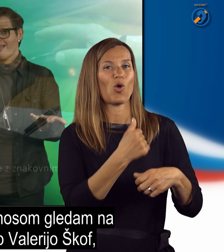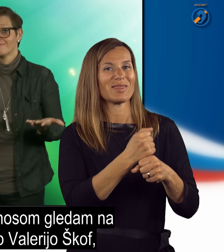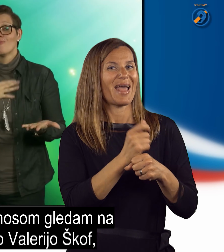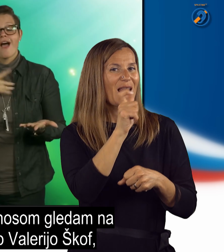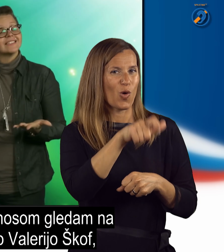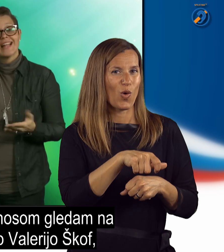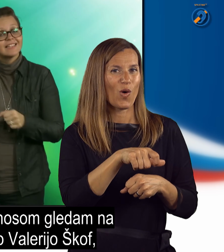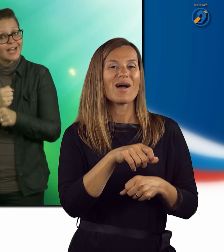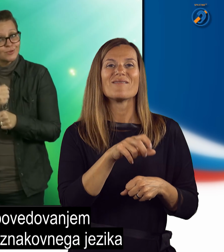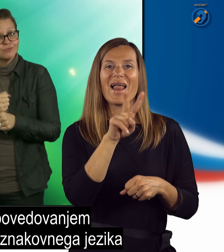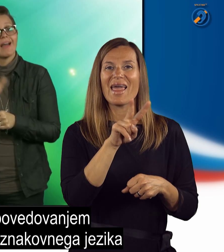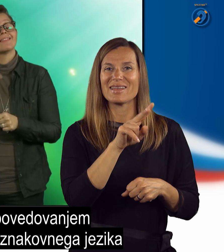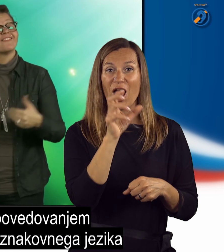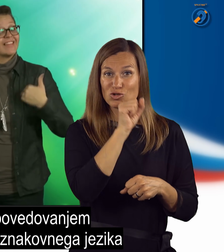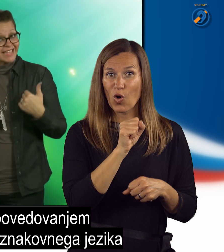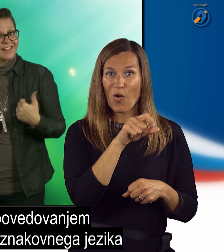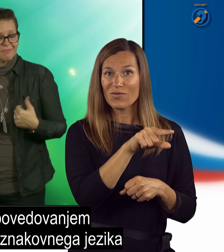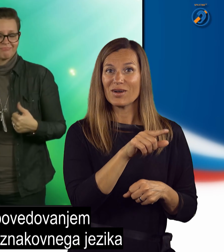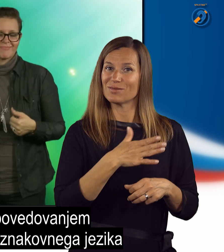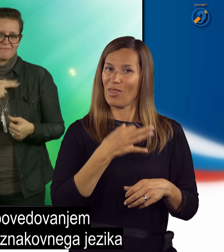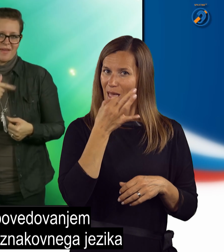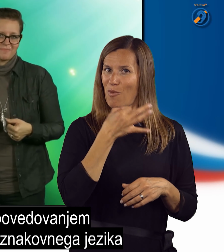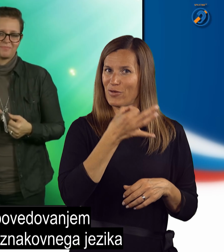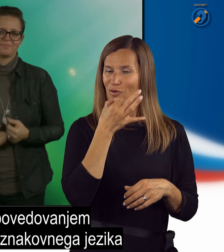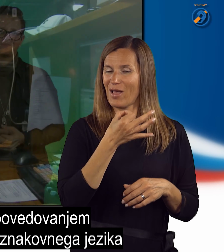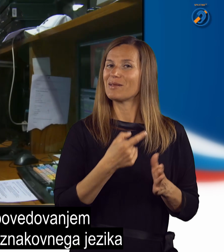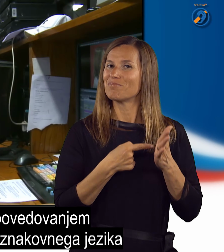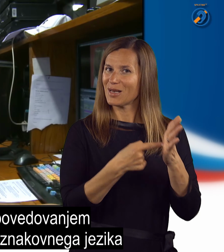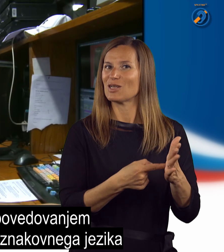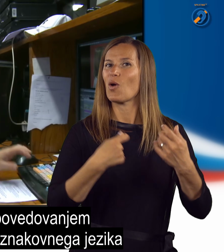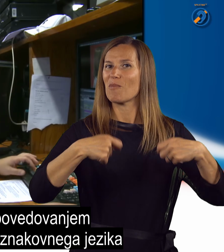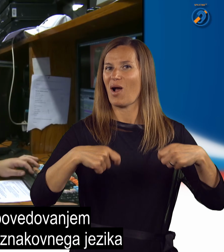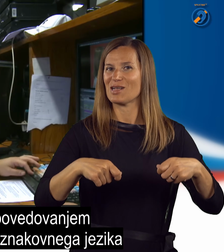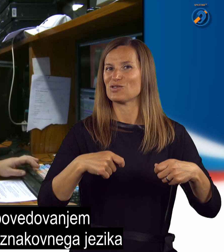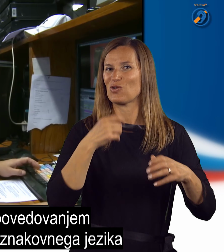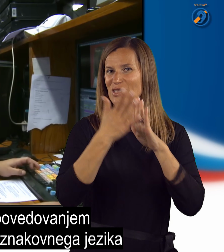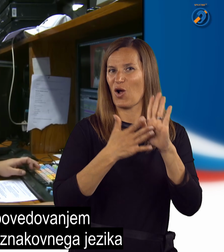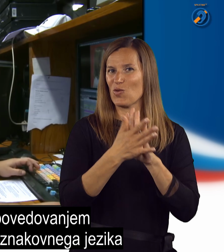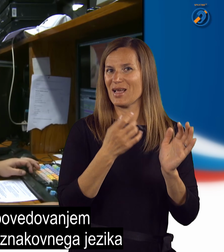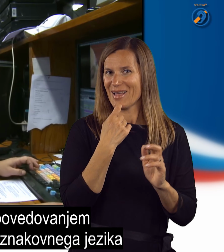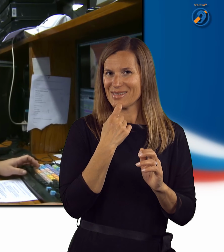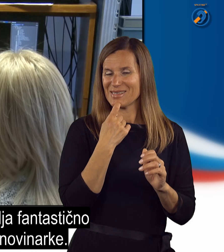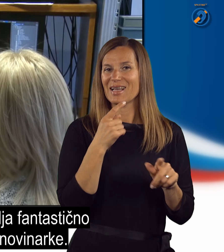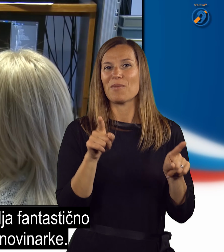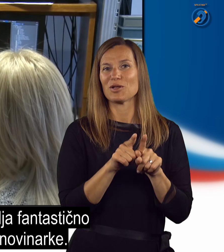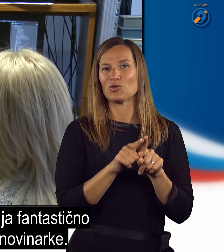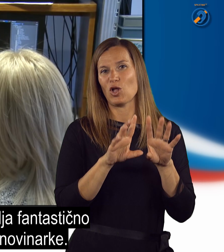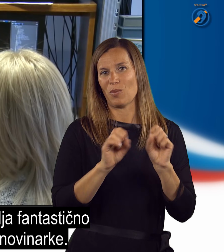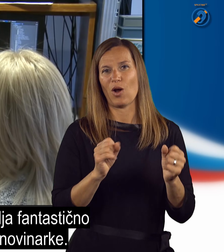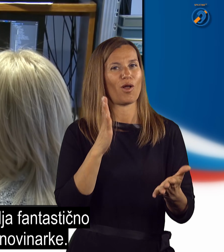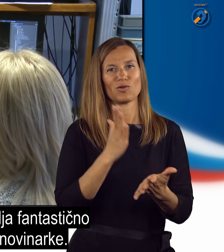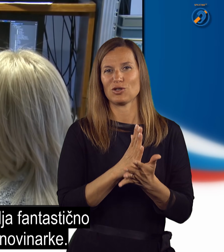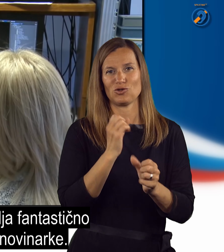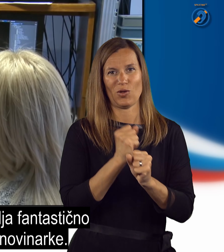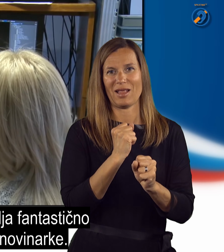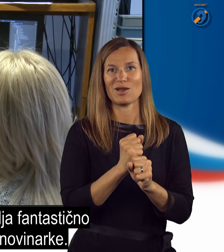sodelavko Valerijo Škof, ki s svojim napovedovanjem pravzaprav prikazuje bogatstvo znakovnega jezika in hkrati